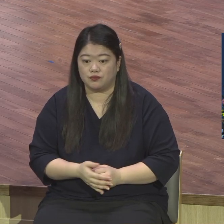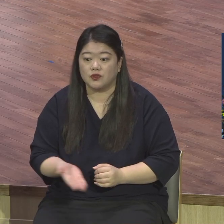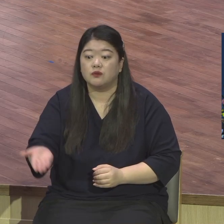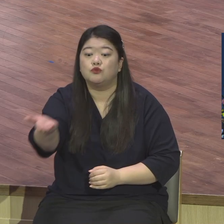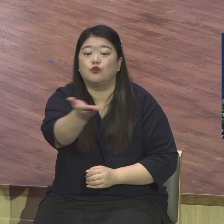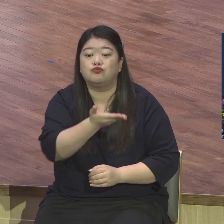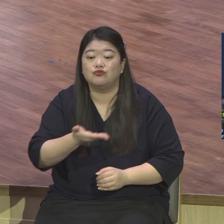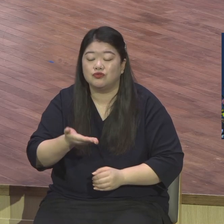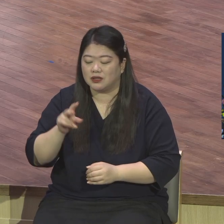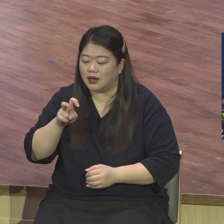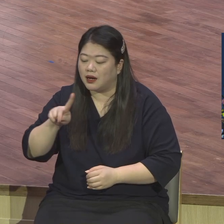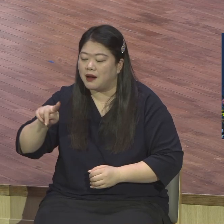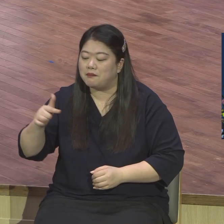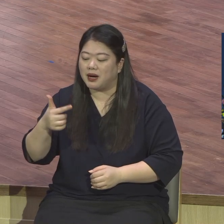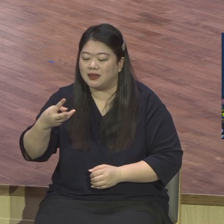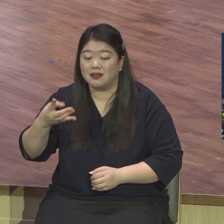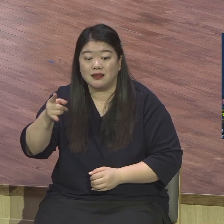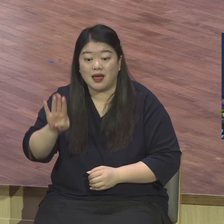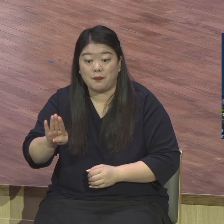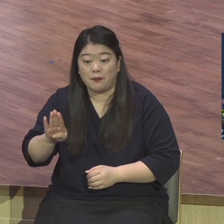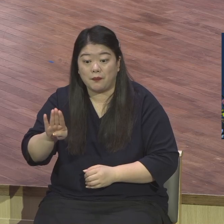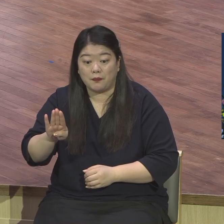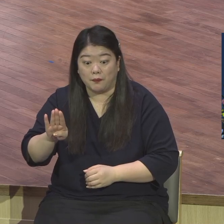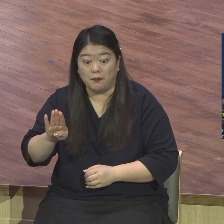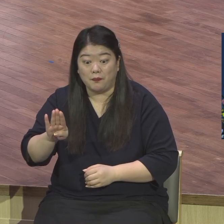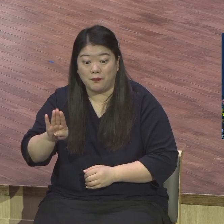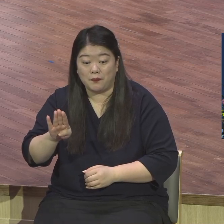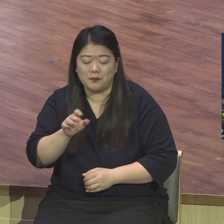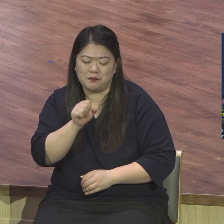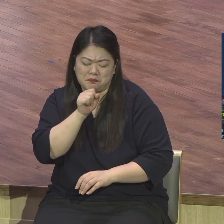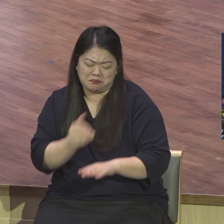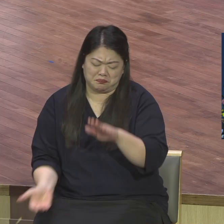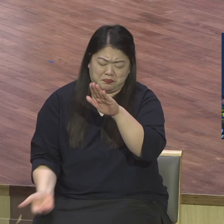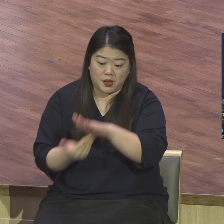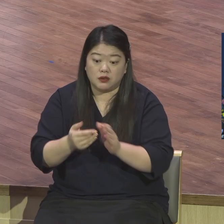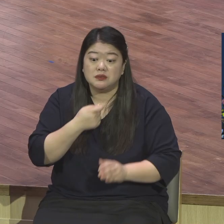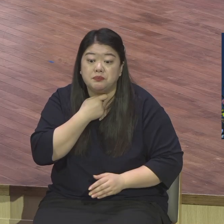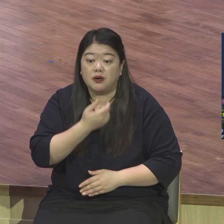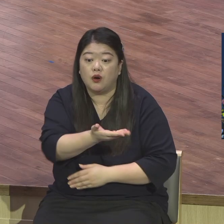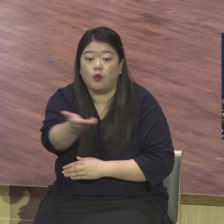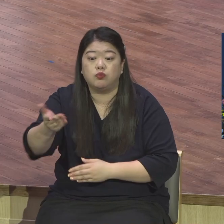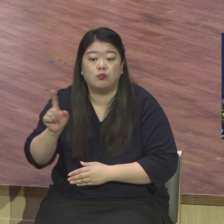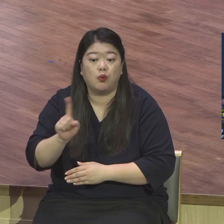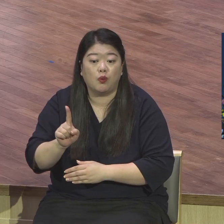돼요? 어떤 만렙이 돼야 돼요? 영계 모든 성도들은 믿음의 만렙이다.